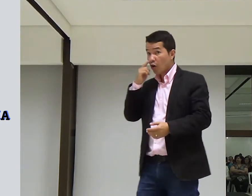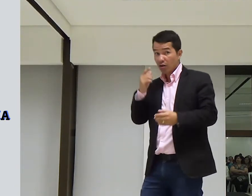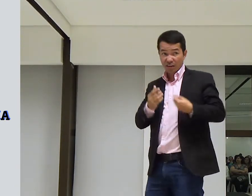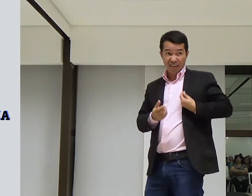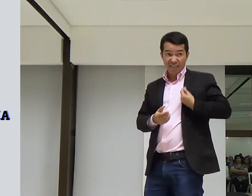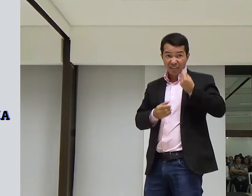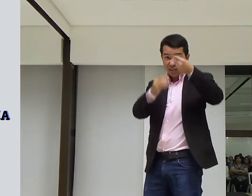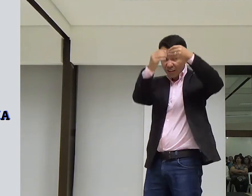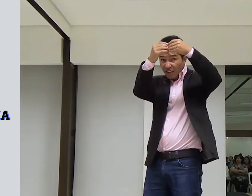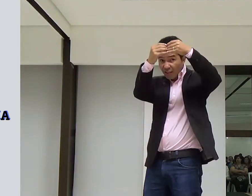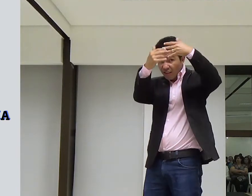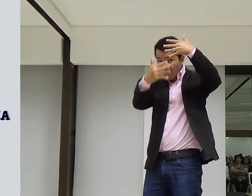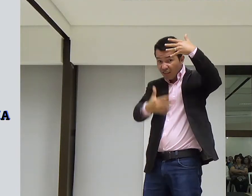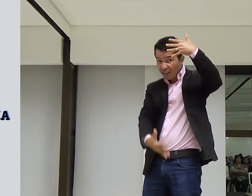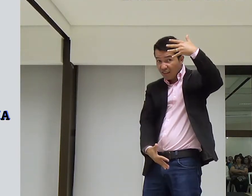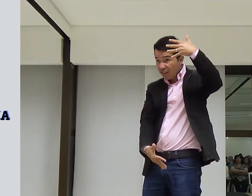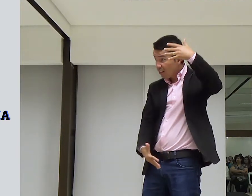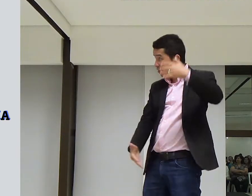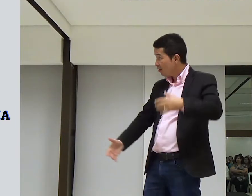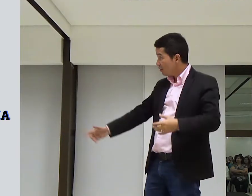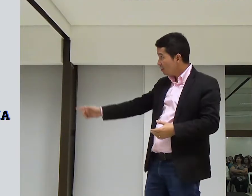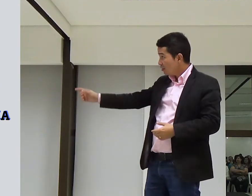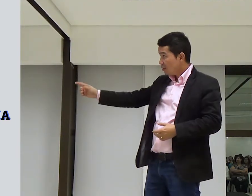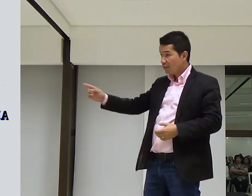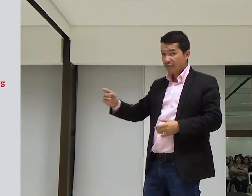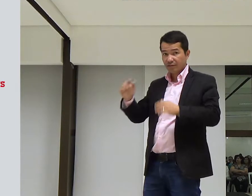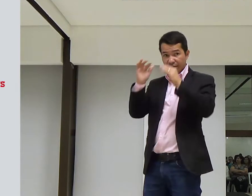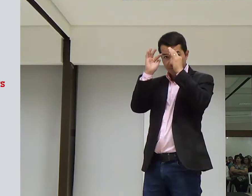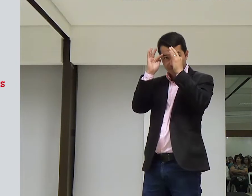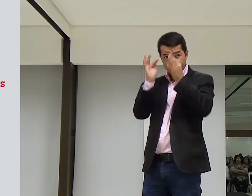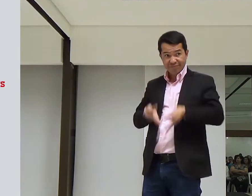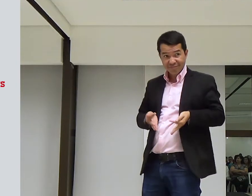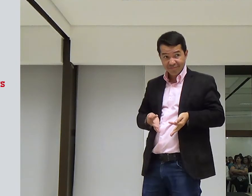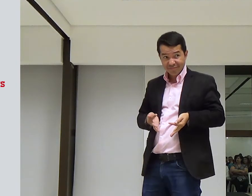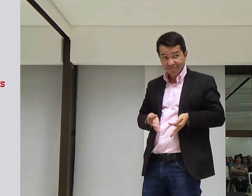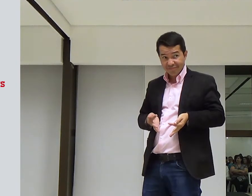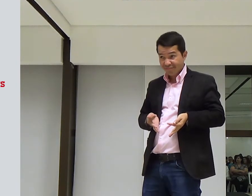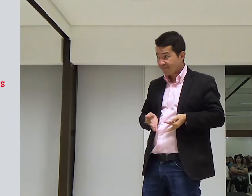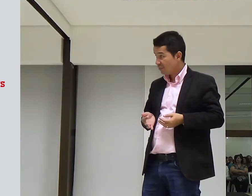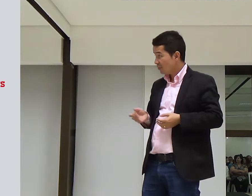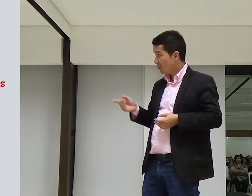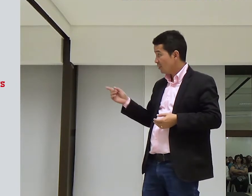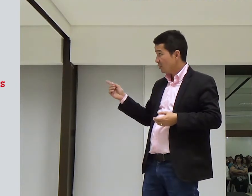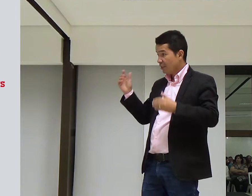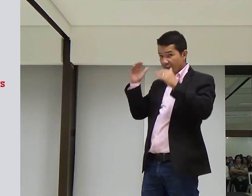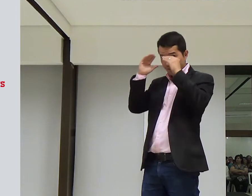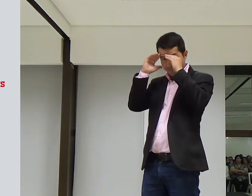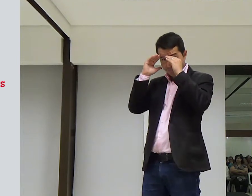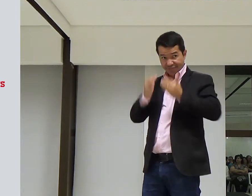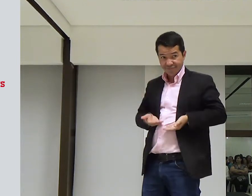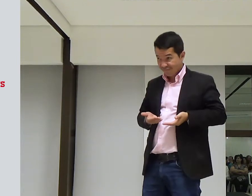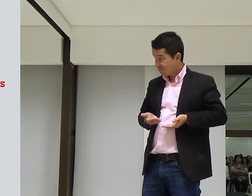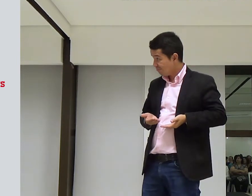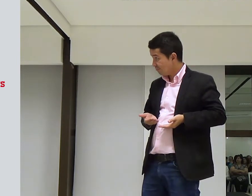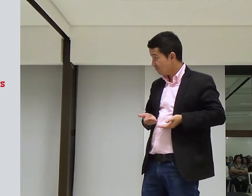é firme. Como é a vida de quem tem sua casa firmada na areia? Não é fiel, não